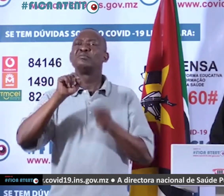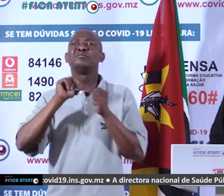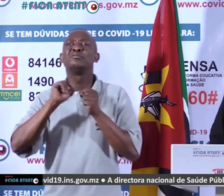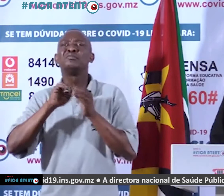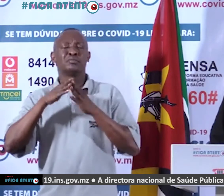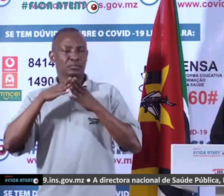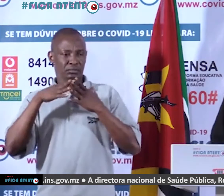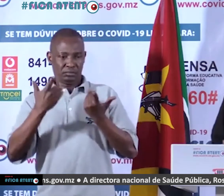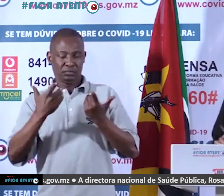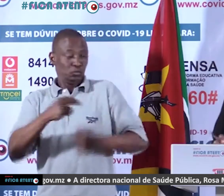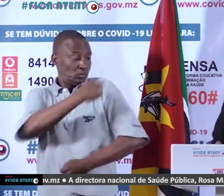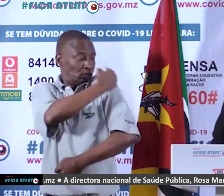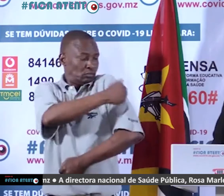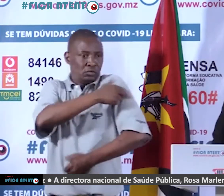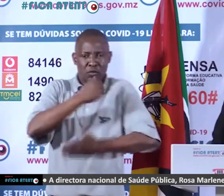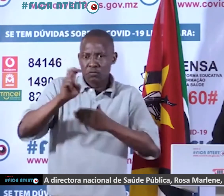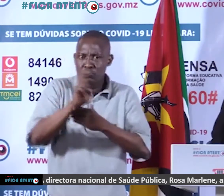um caso positivo.